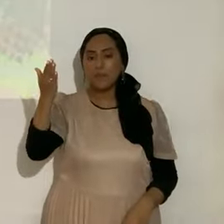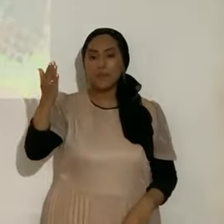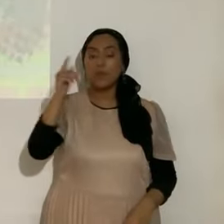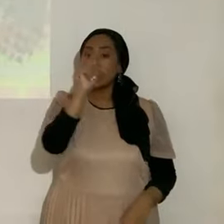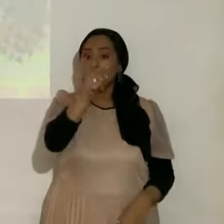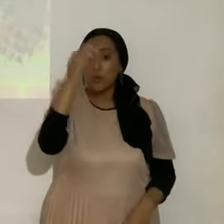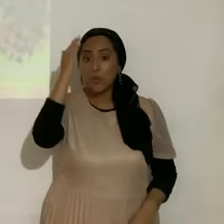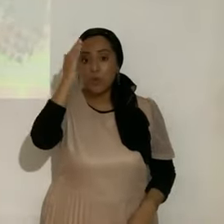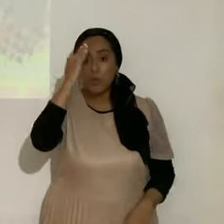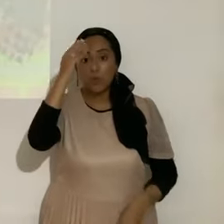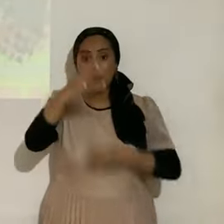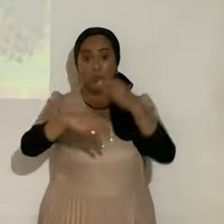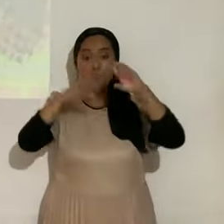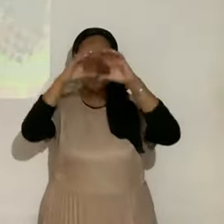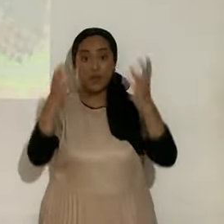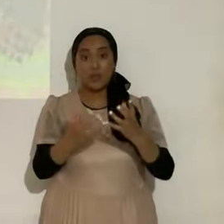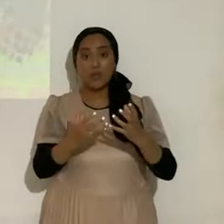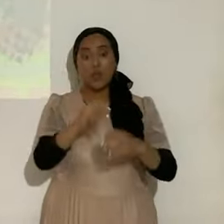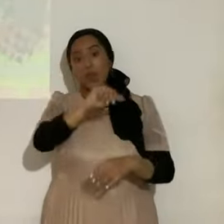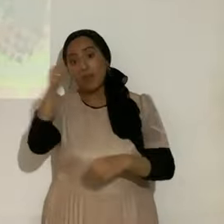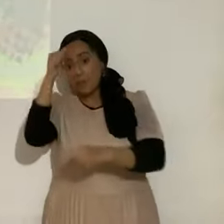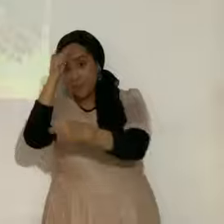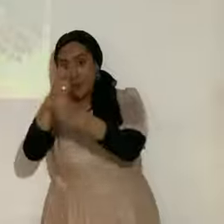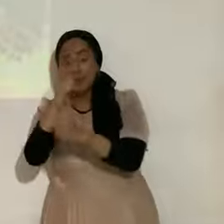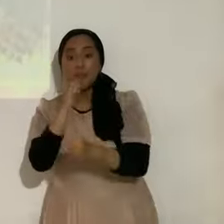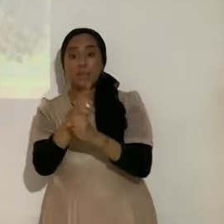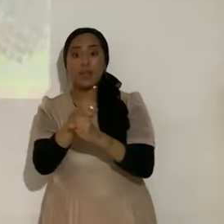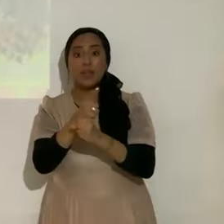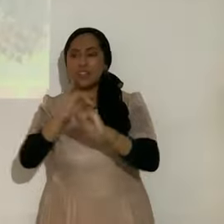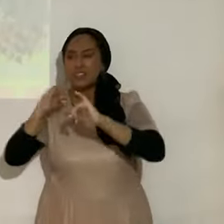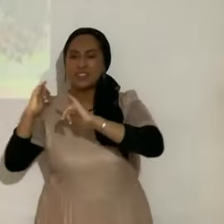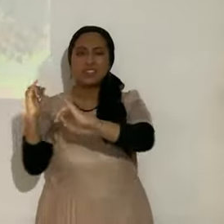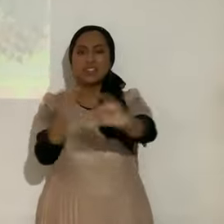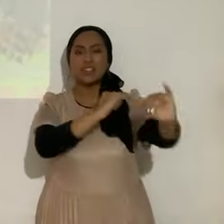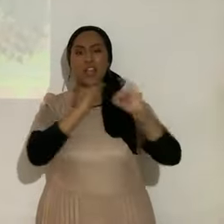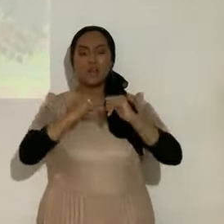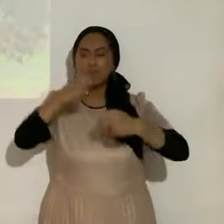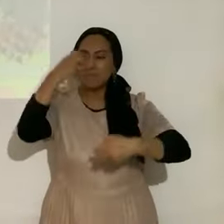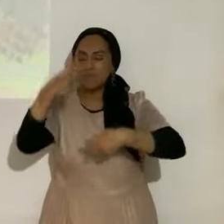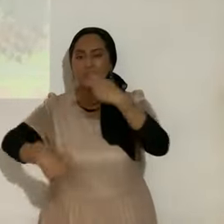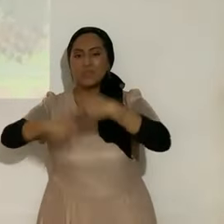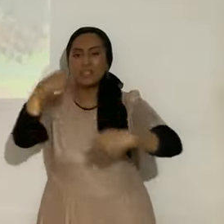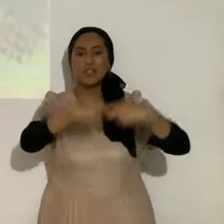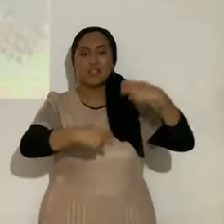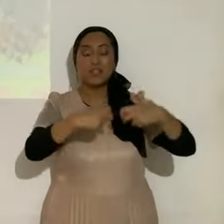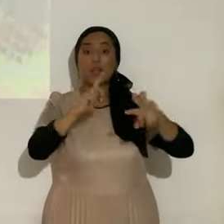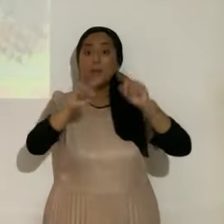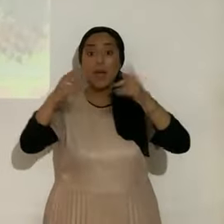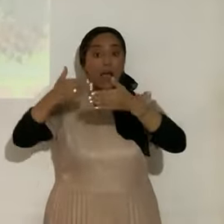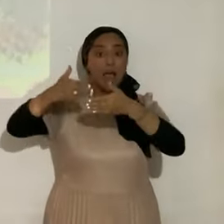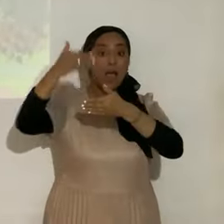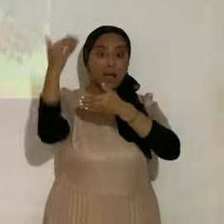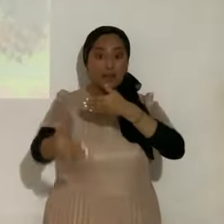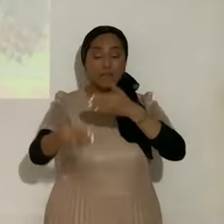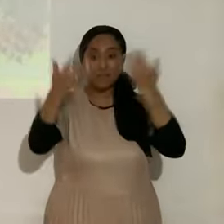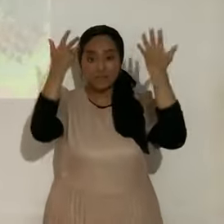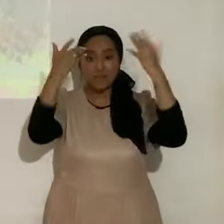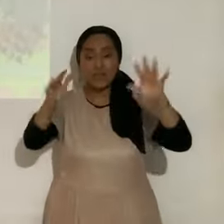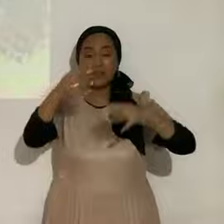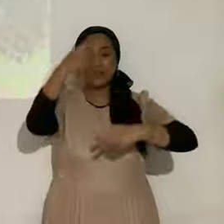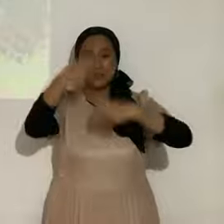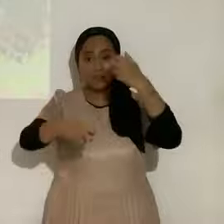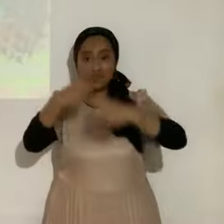Ya saben que en todo el mundo otros seguidores de Mashiach Yahshua están sufriendo como ustedes. Pero después de que ustedes hayan